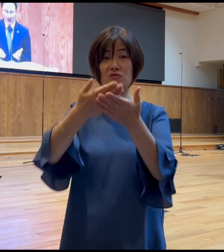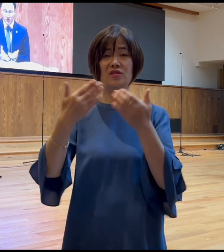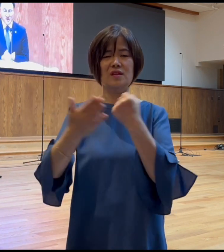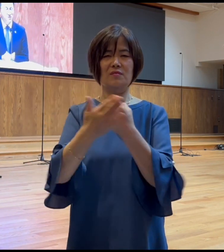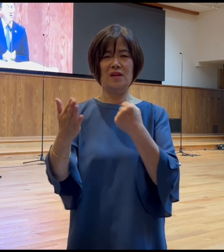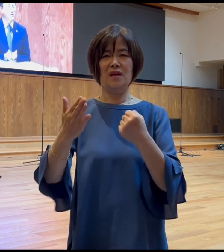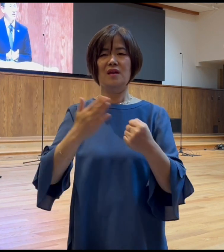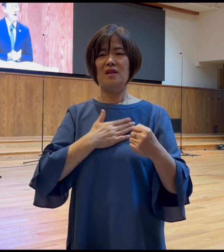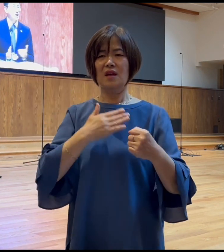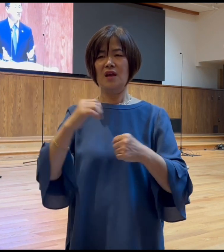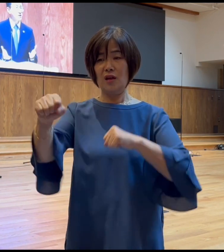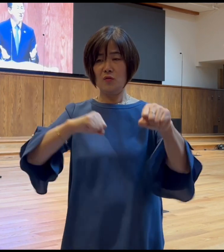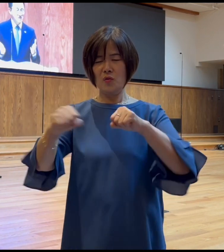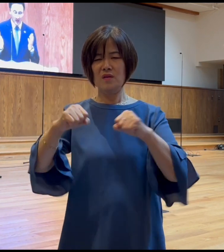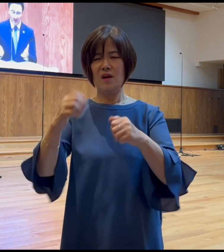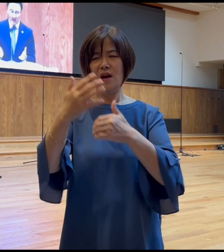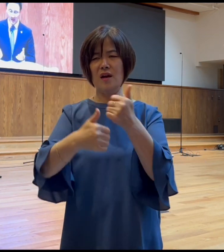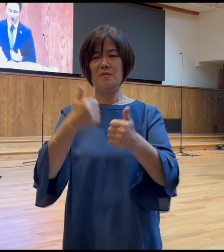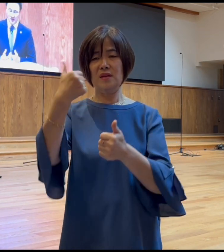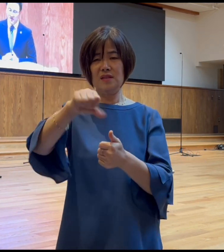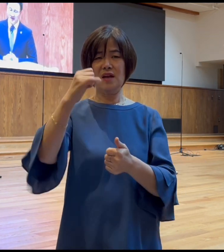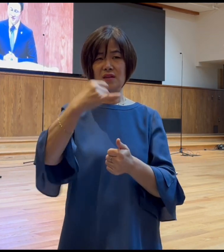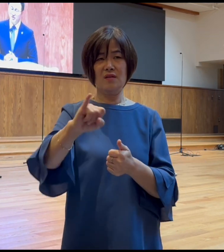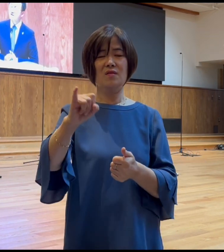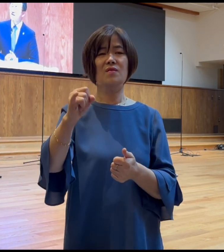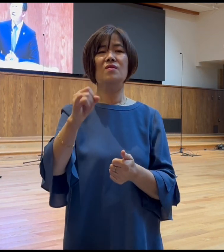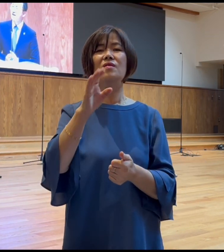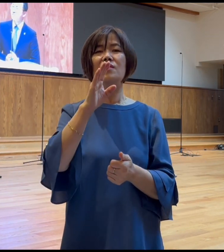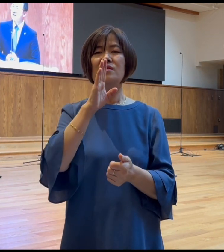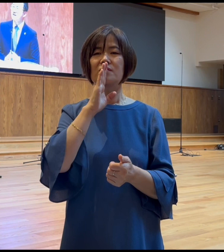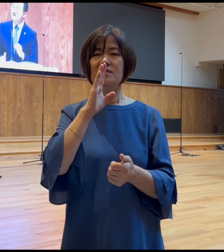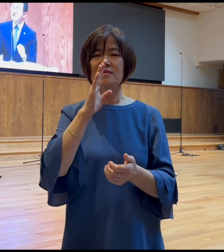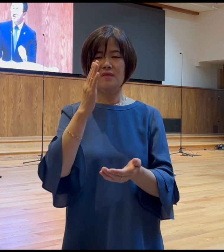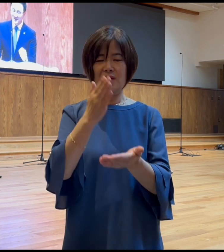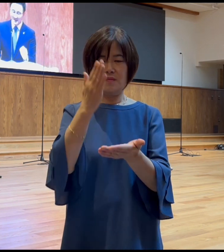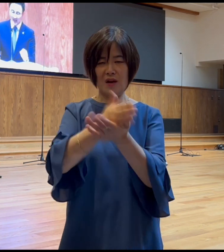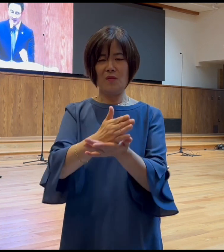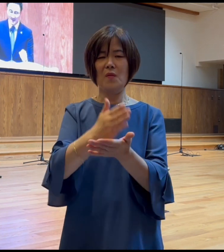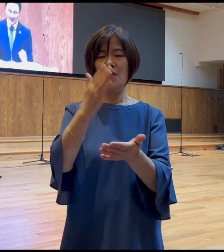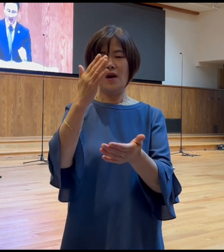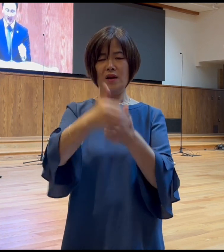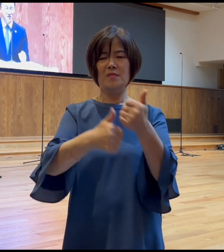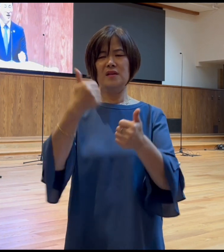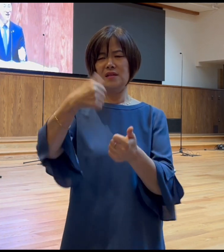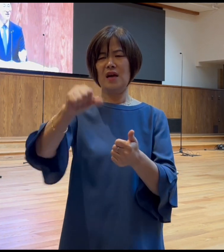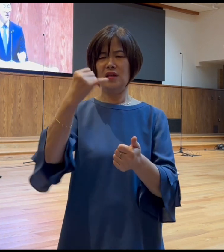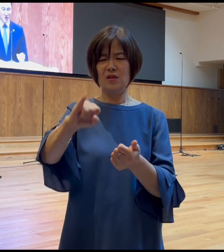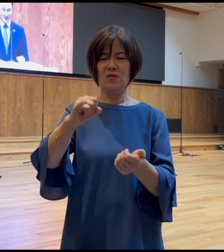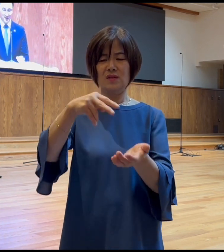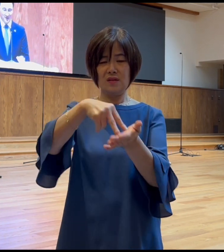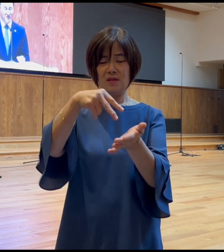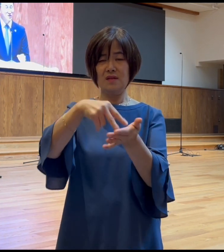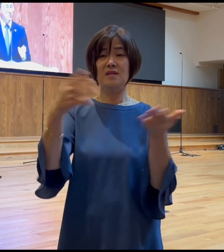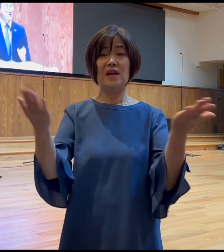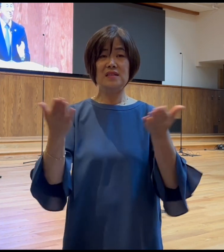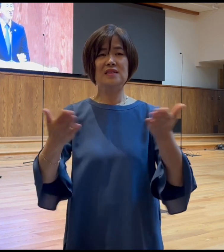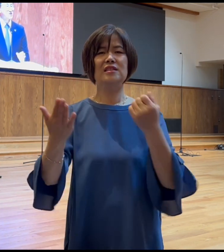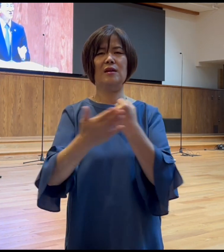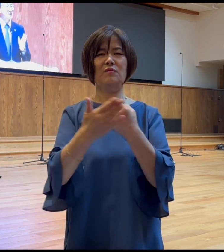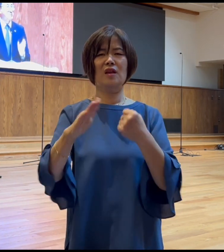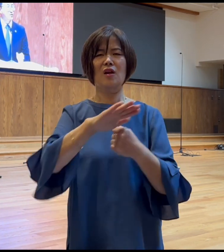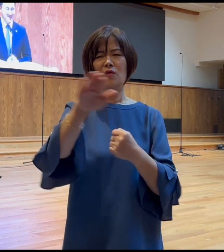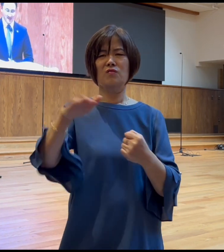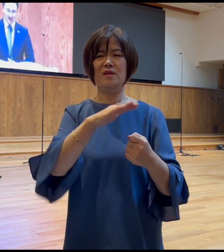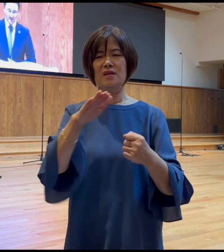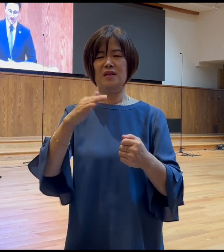잘한 행동이 있어서 하나님이 자녀다라고 인정하는 것이 아니라 자녀라는 사실 하나로 하나님 아버지께서 우리의